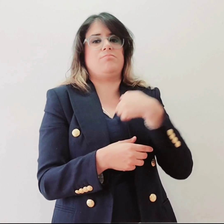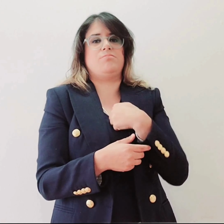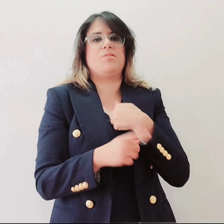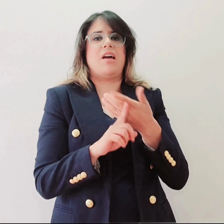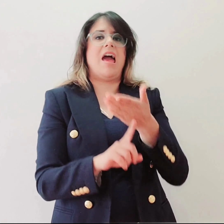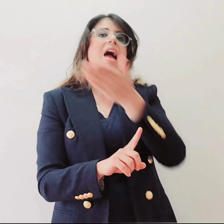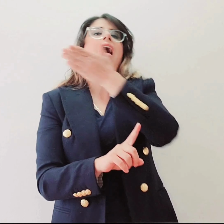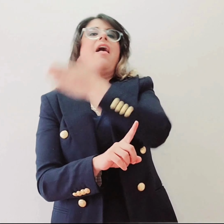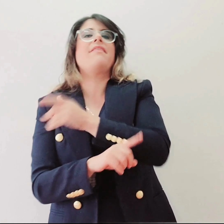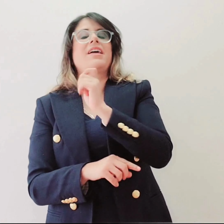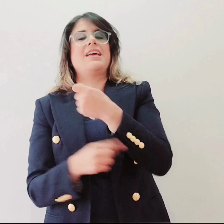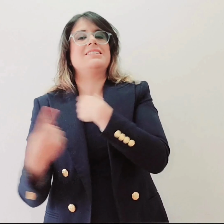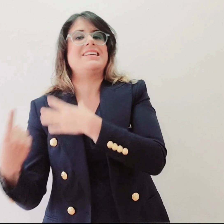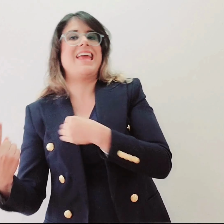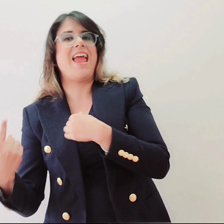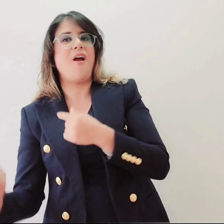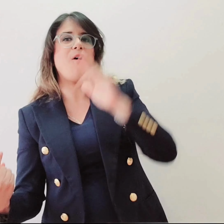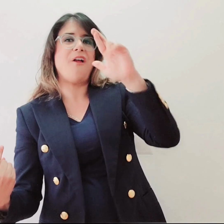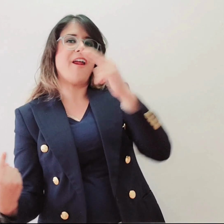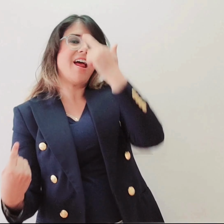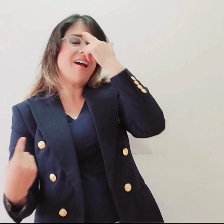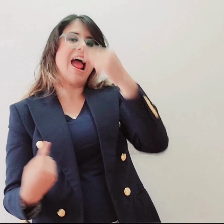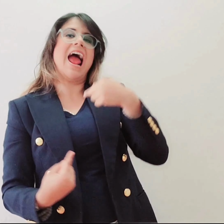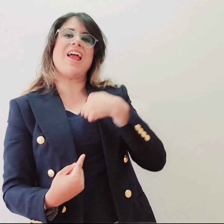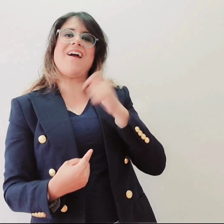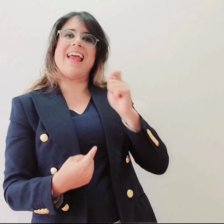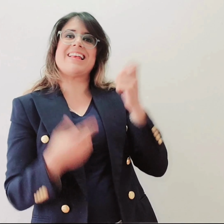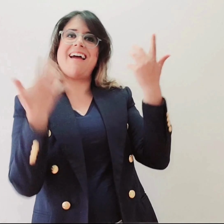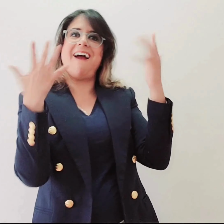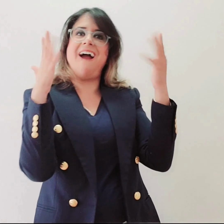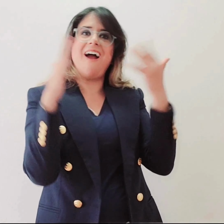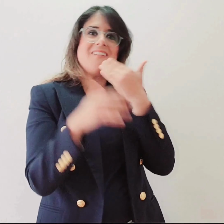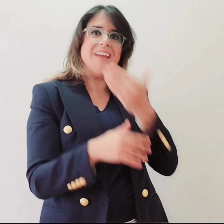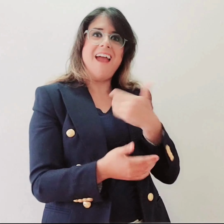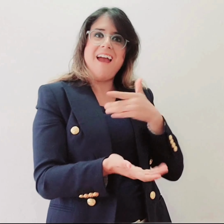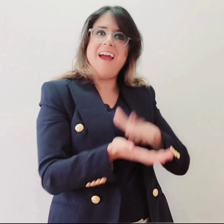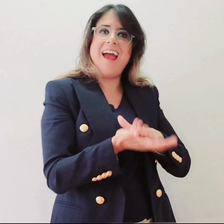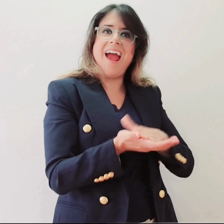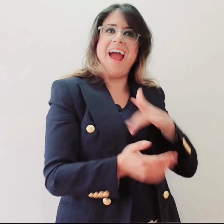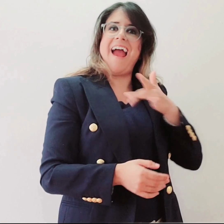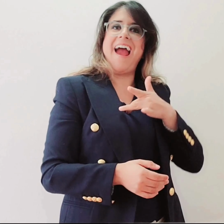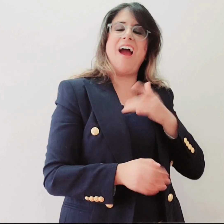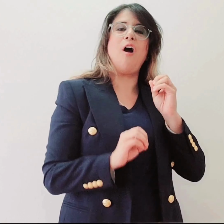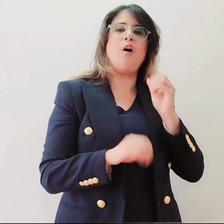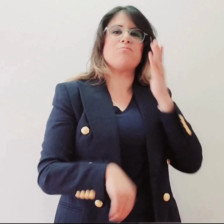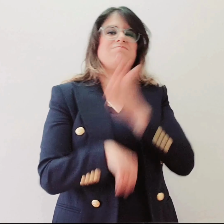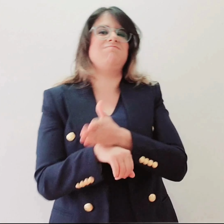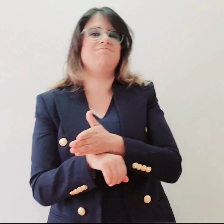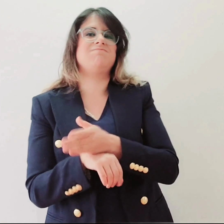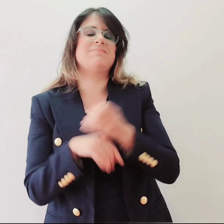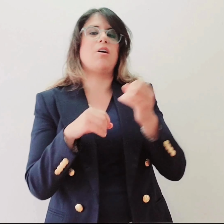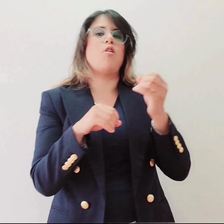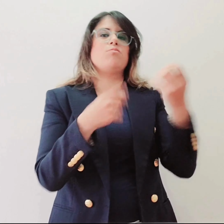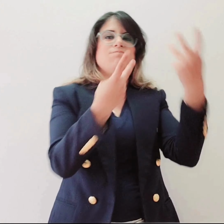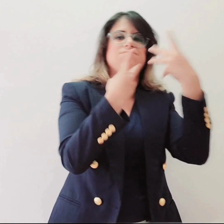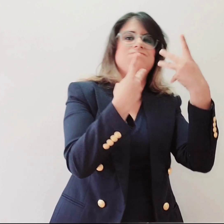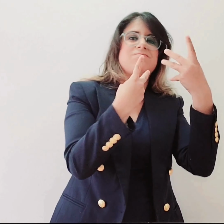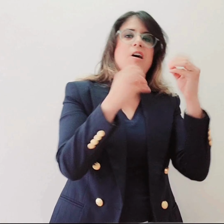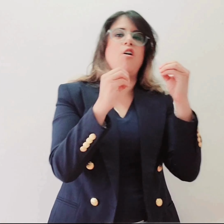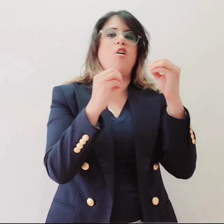nosotros cuando éramos hijos. El premio o el reconocimiento o el aplauso cuando hacemos algo bien o el castigo, el regaño y el